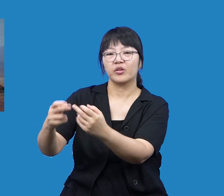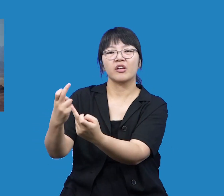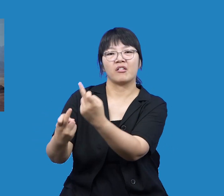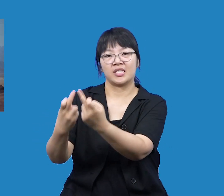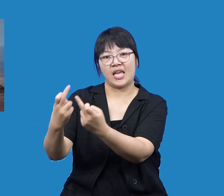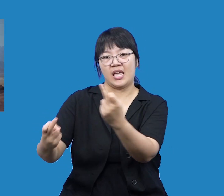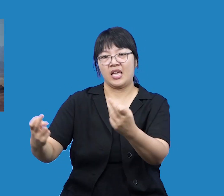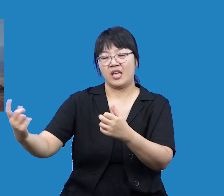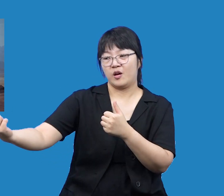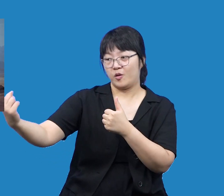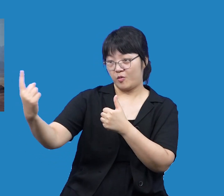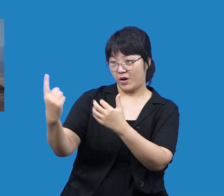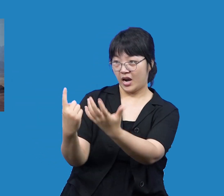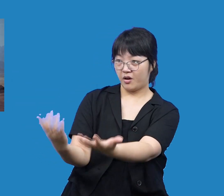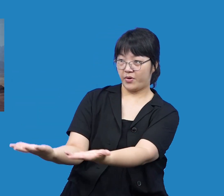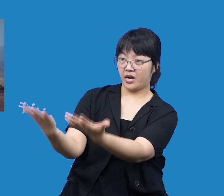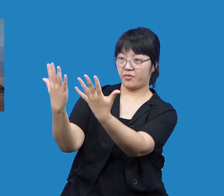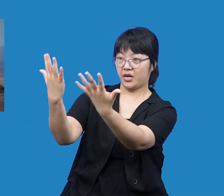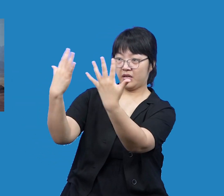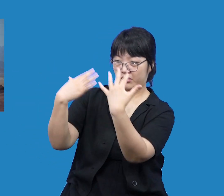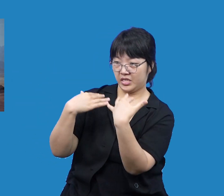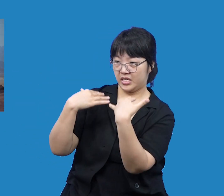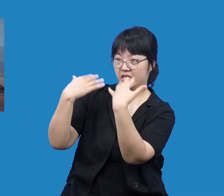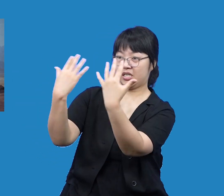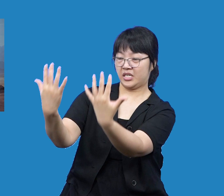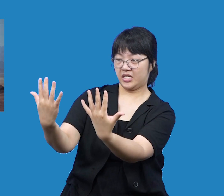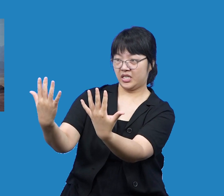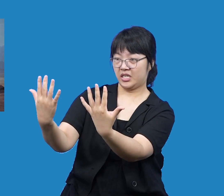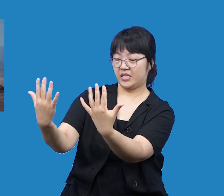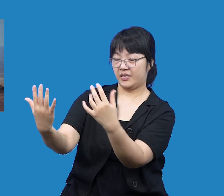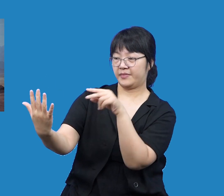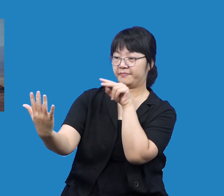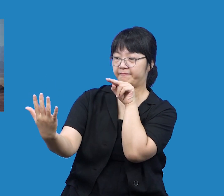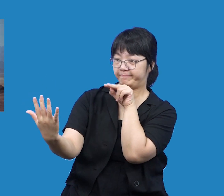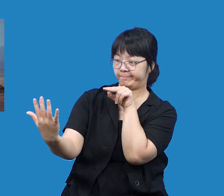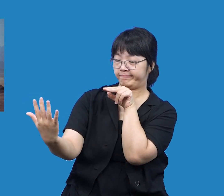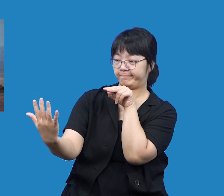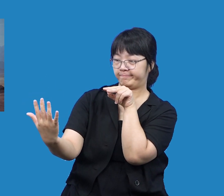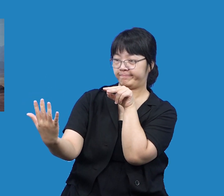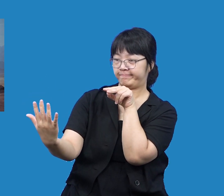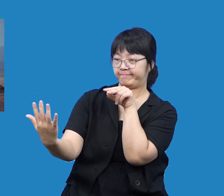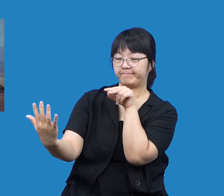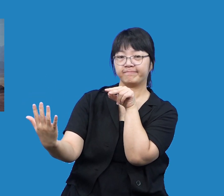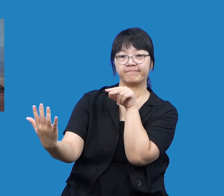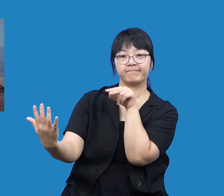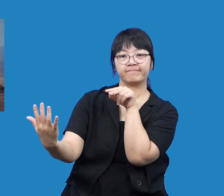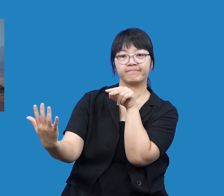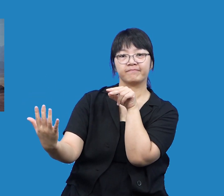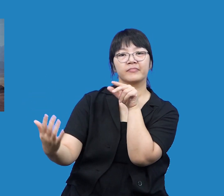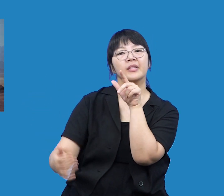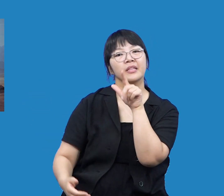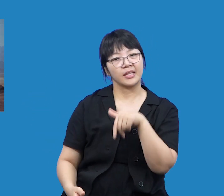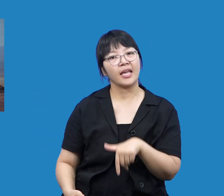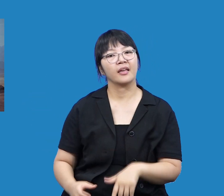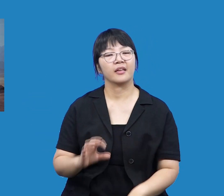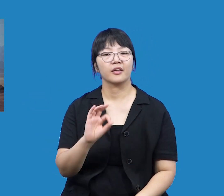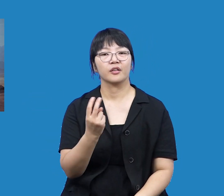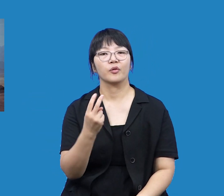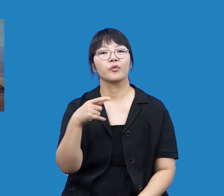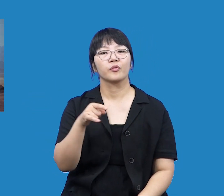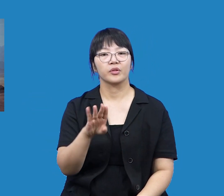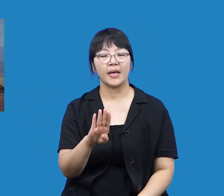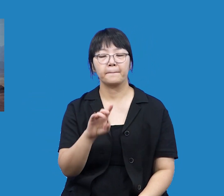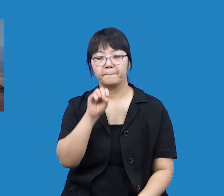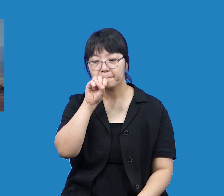위해서 자기 앞에 머리 숙임을 바라보는 그 순간, 그때 요셉이 한 말을